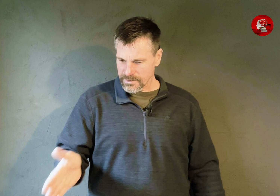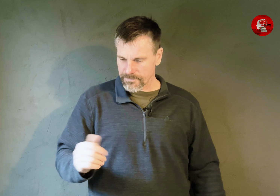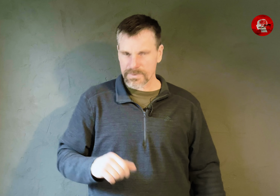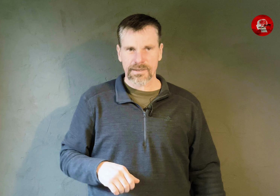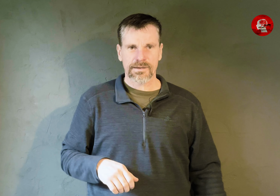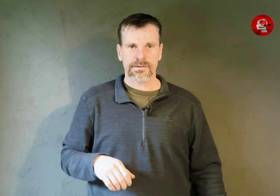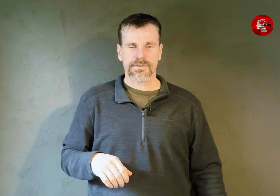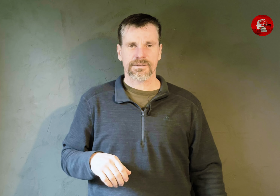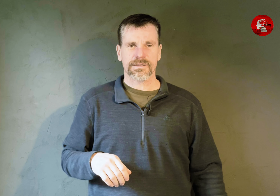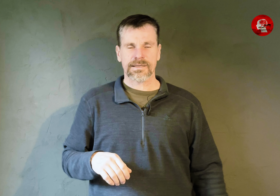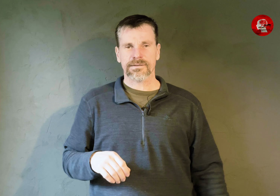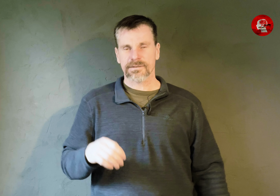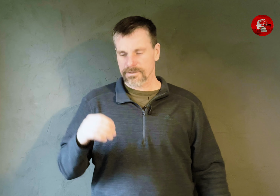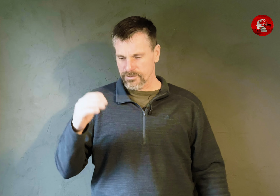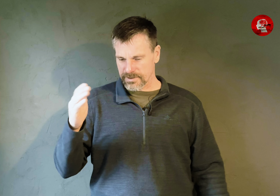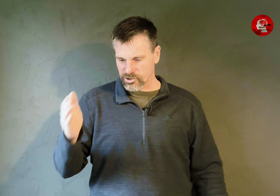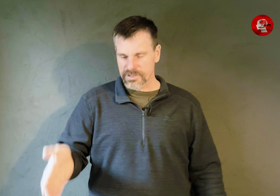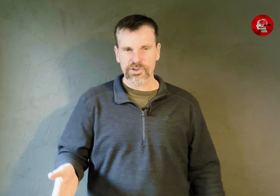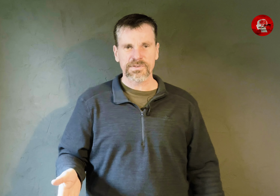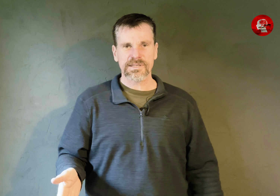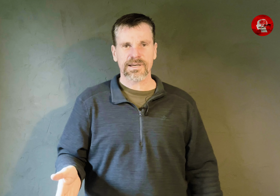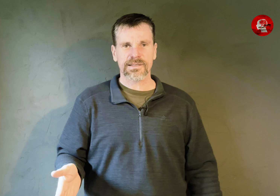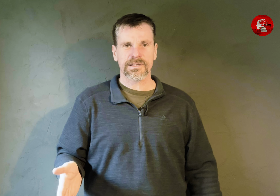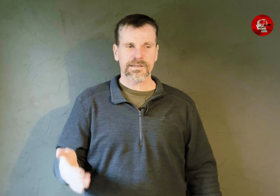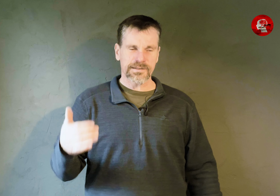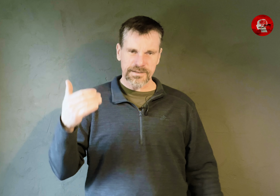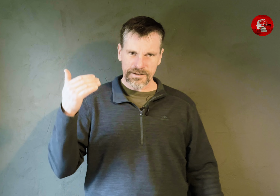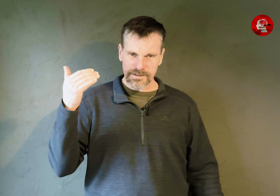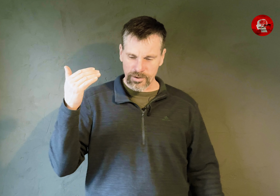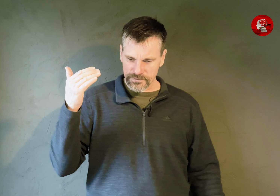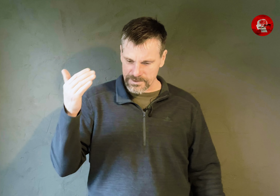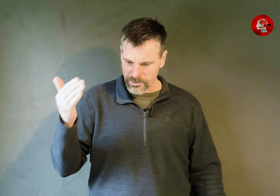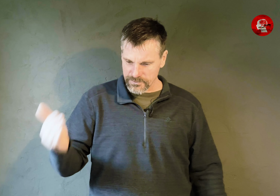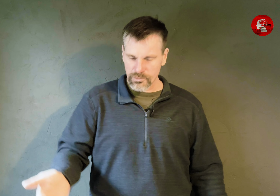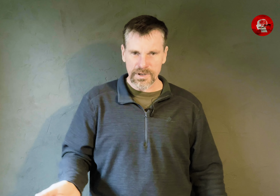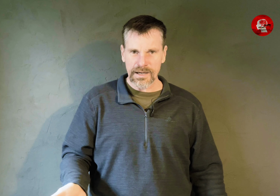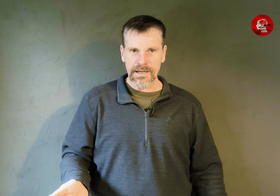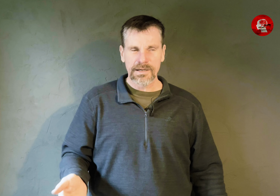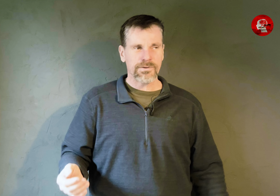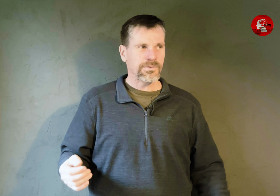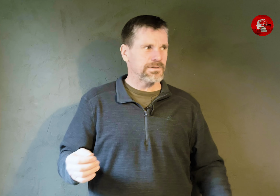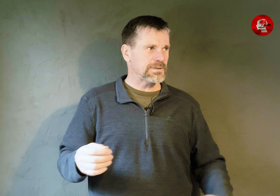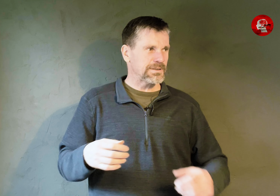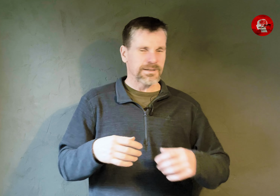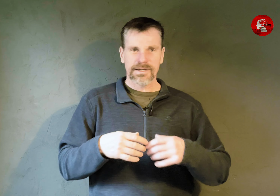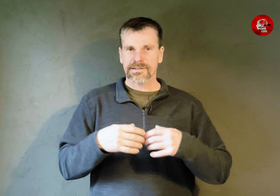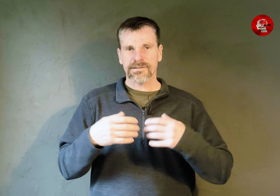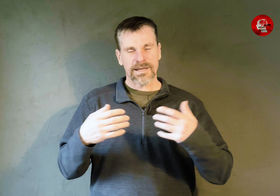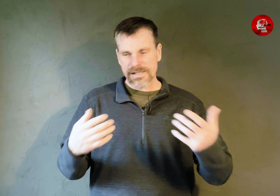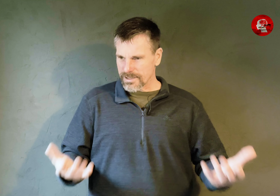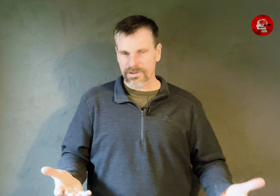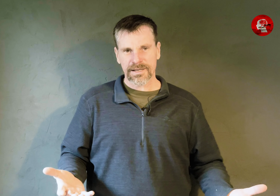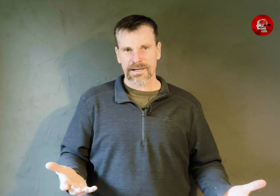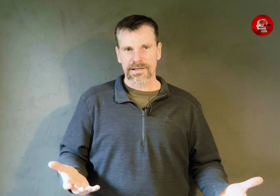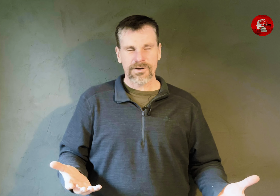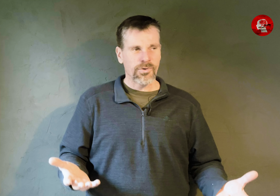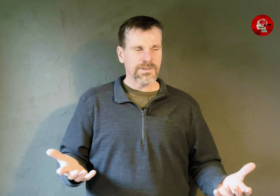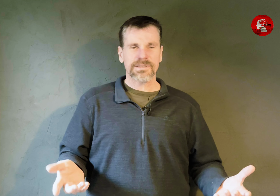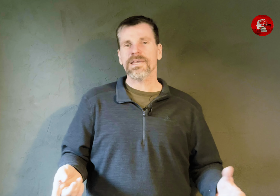schnittgeschwindigkeit kriegt ihr lauft die läuft ruhiger und hält auch länger und gegen